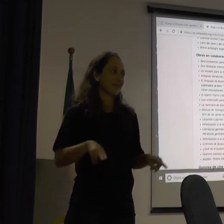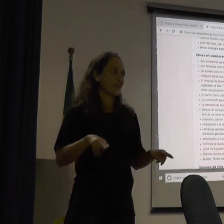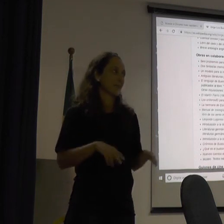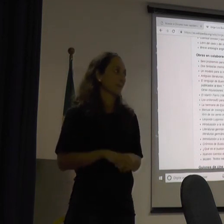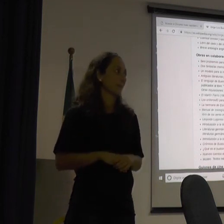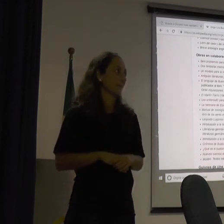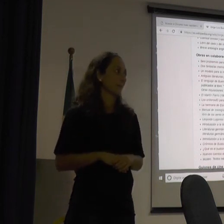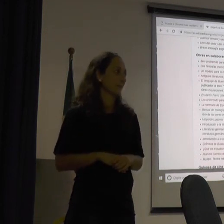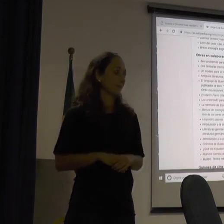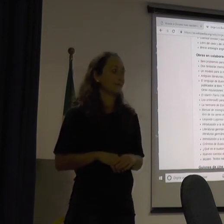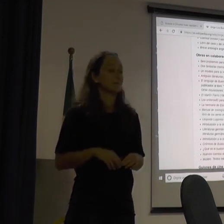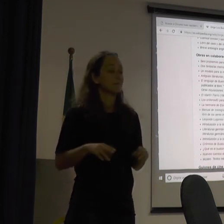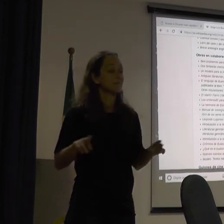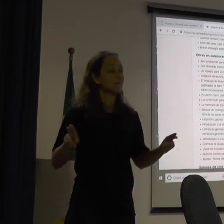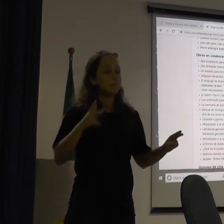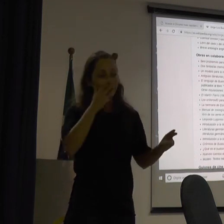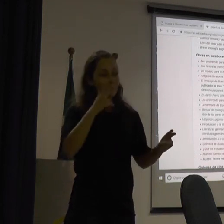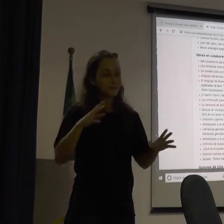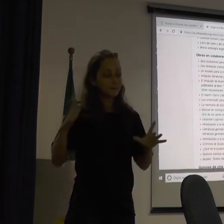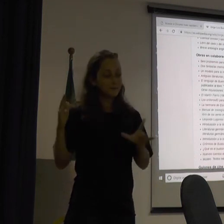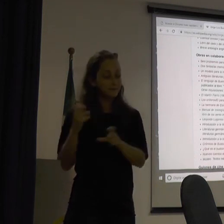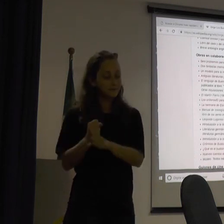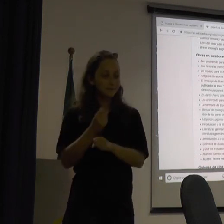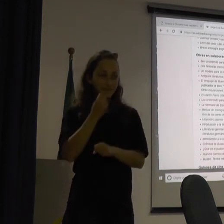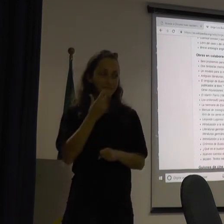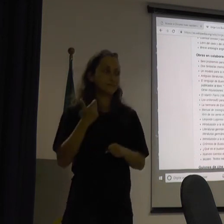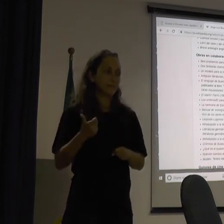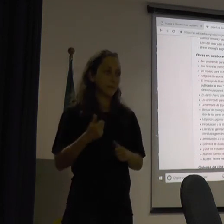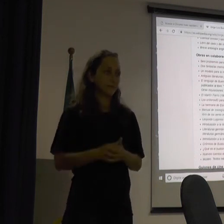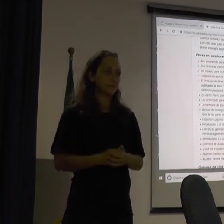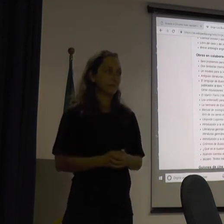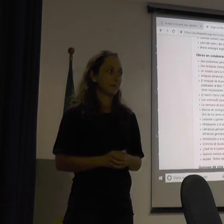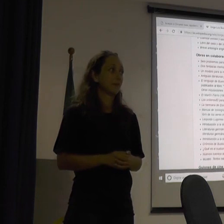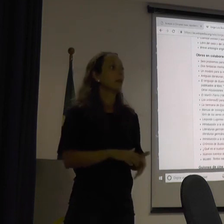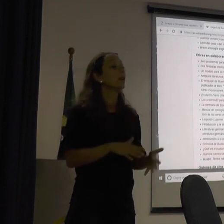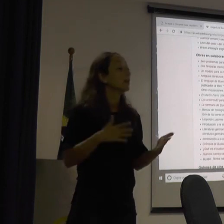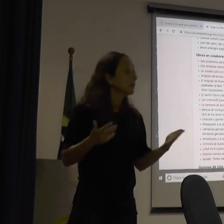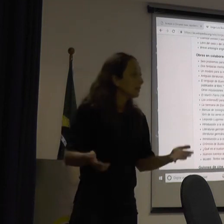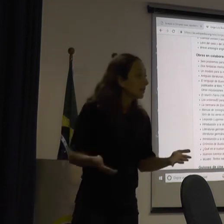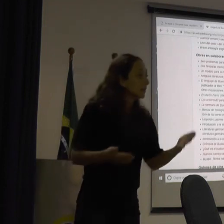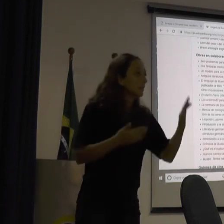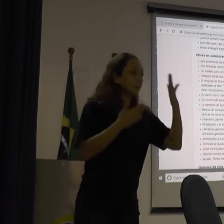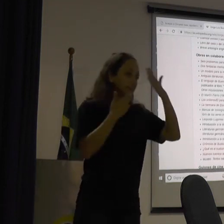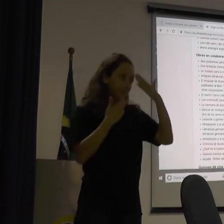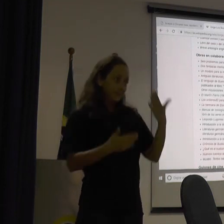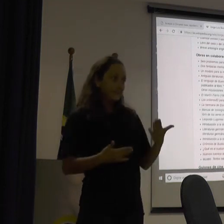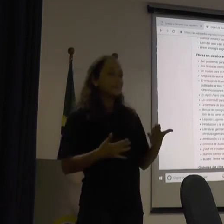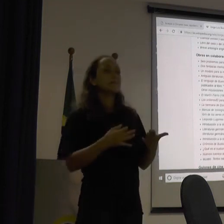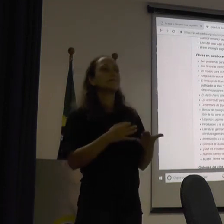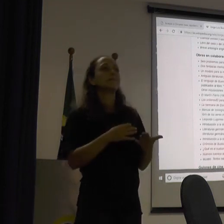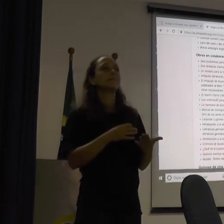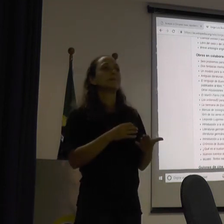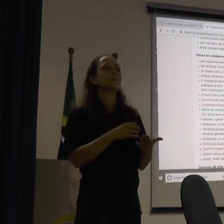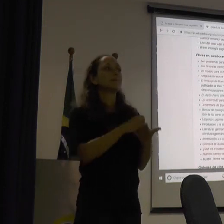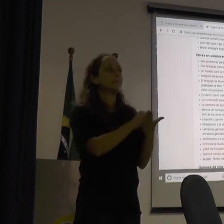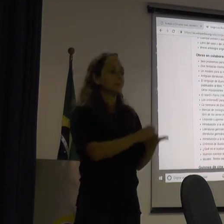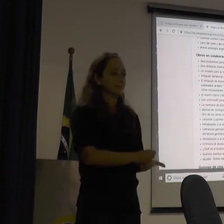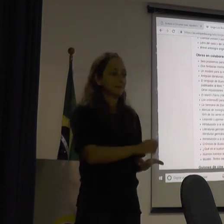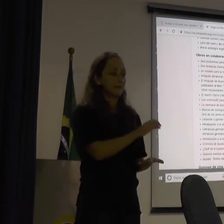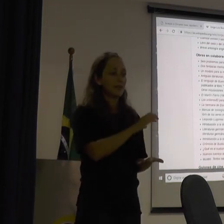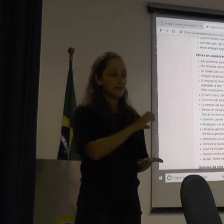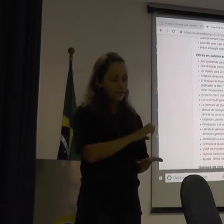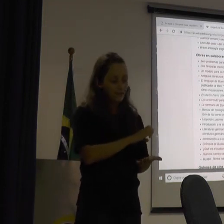Gente, antes que eu esqueça, né, quero agradecer o apoio do CCE,